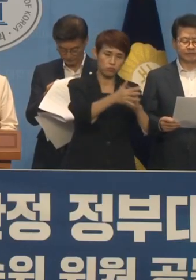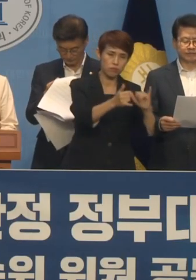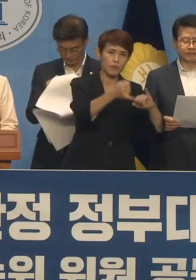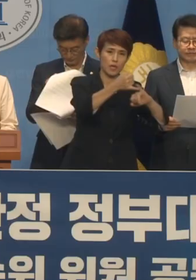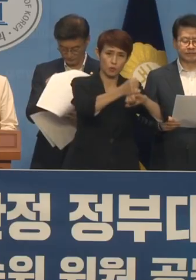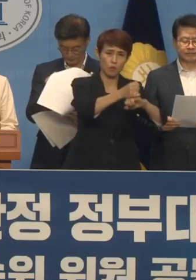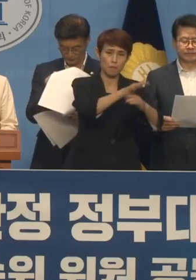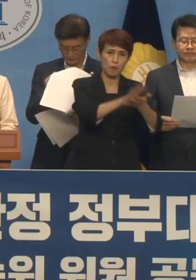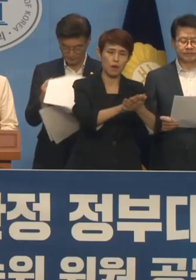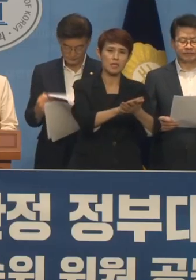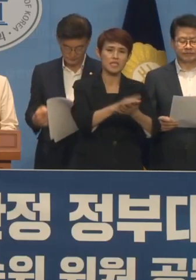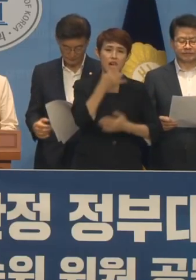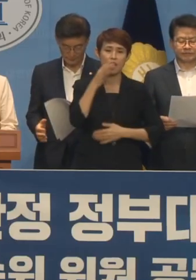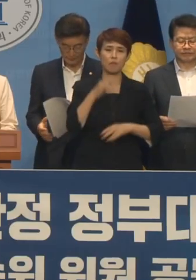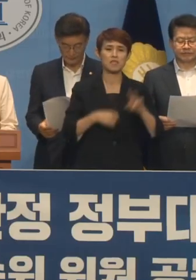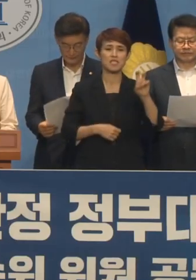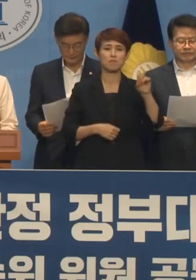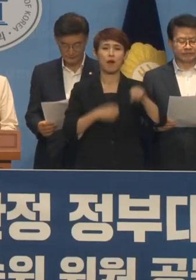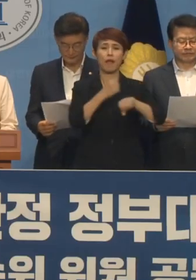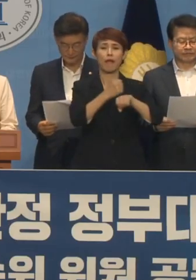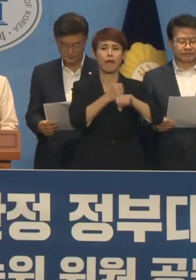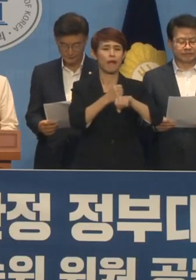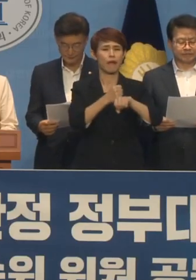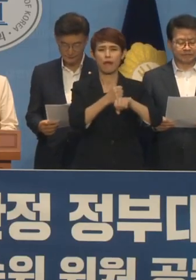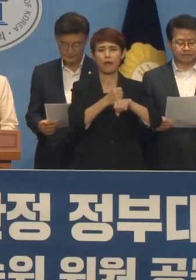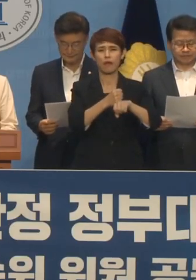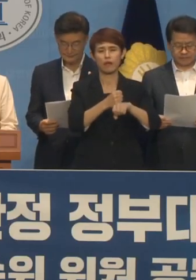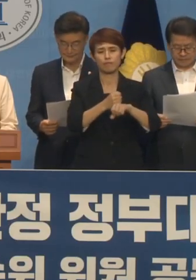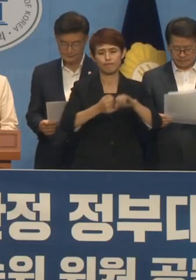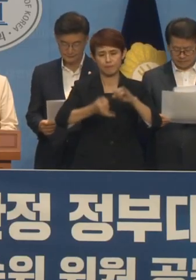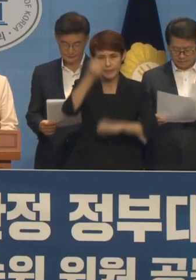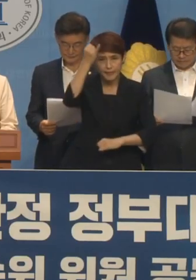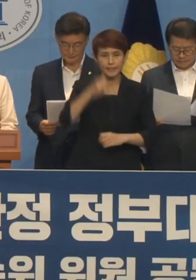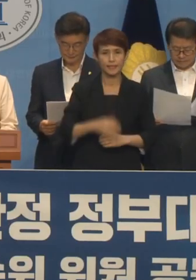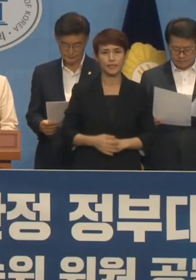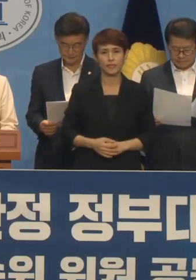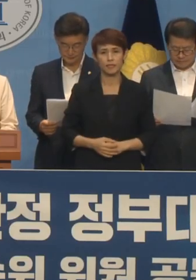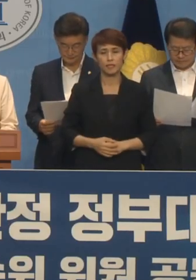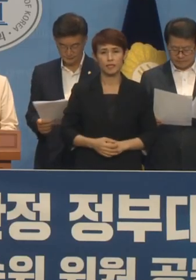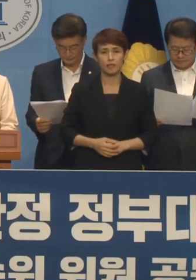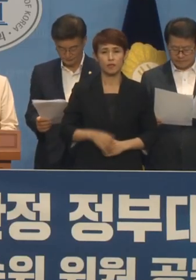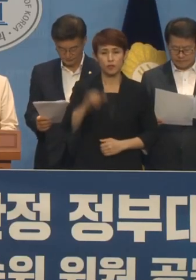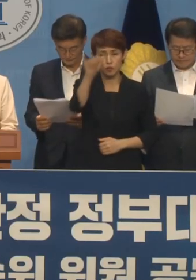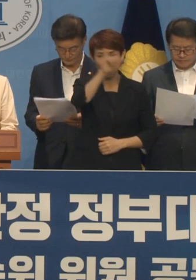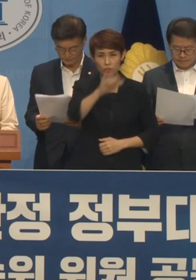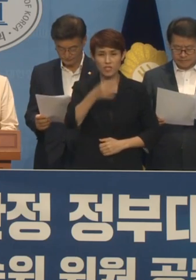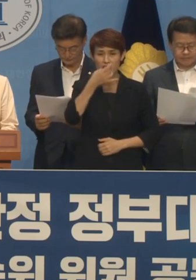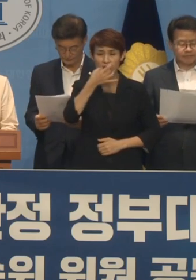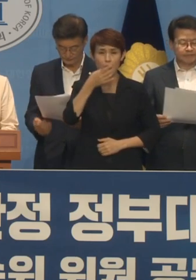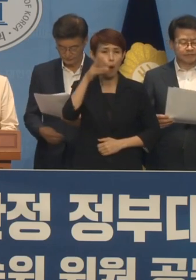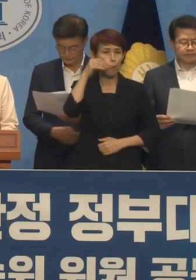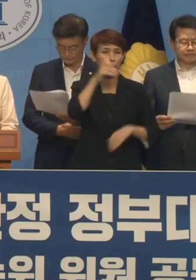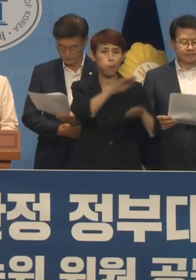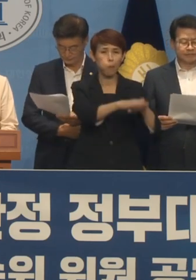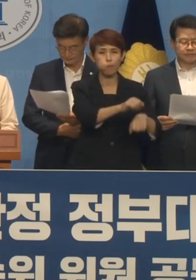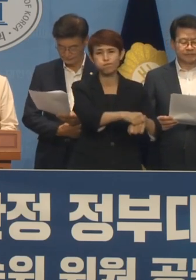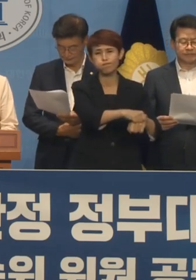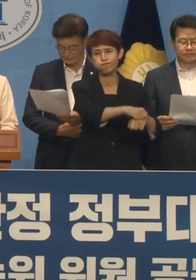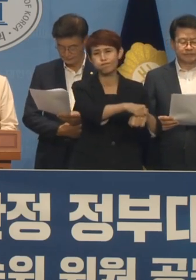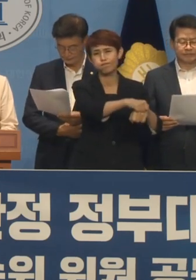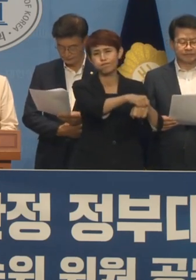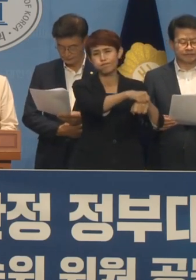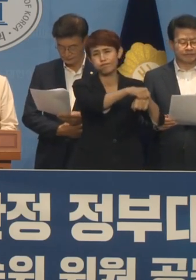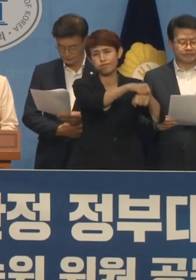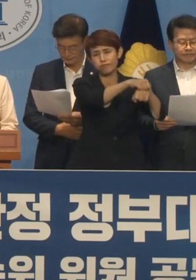쌀값 20만 원 수준 유지는 이미 물 건너간 지 오래다. 이처럼 전국적으로 쌀 재고 물량이 창고를 가득 채우고